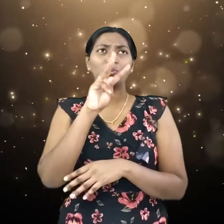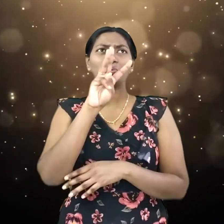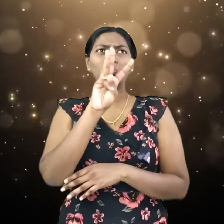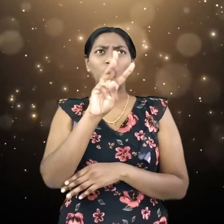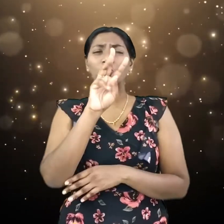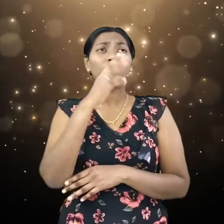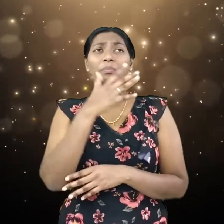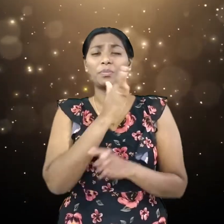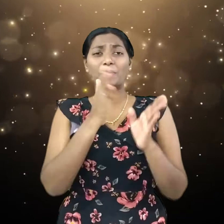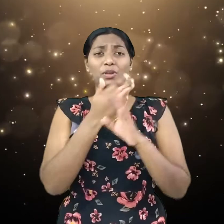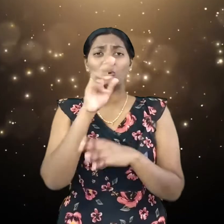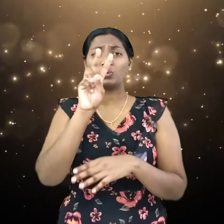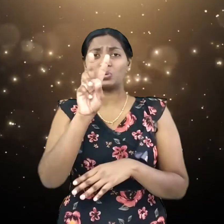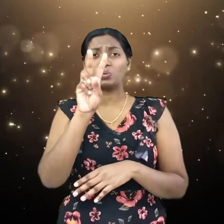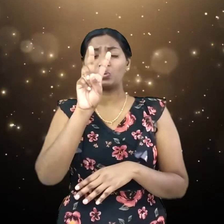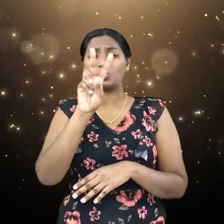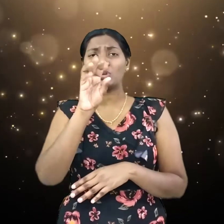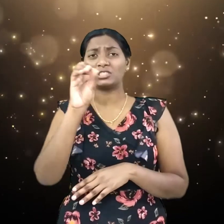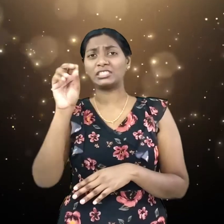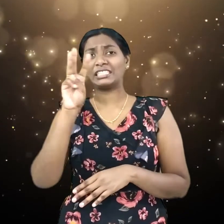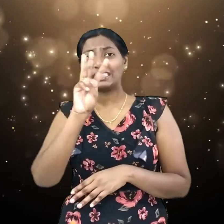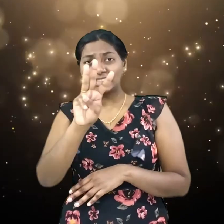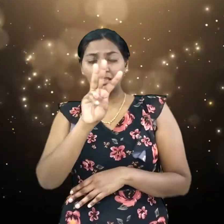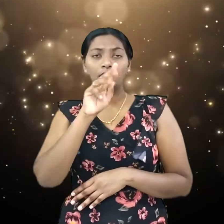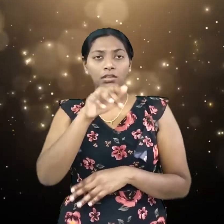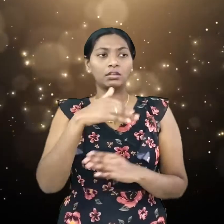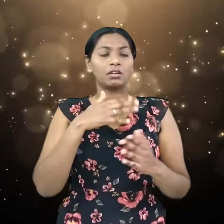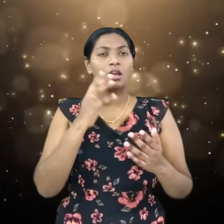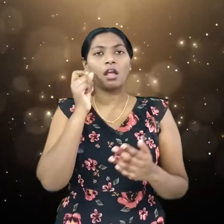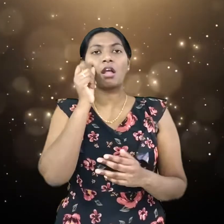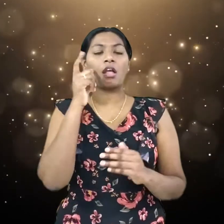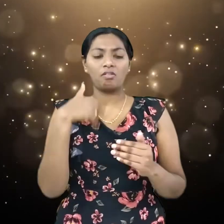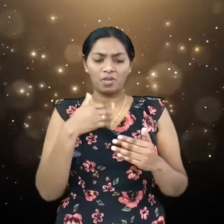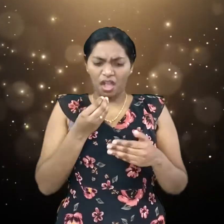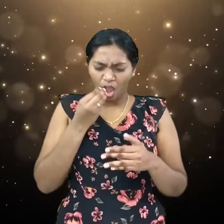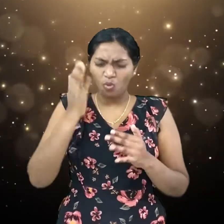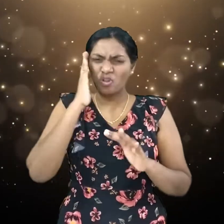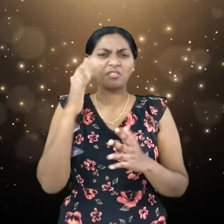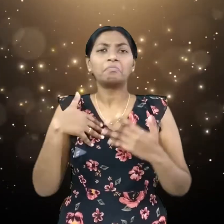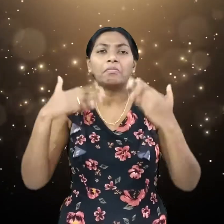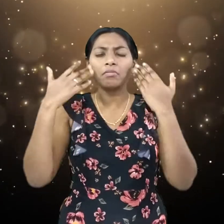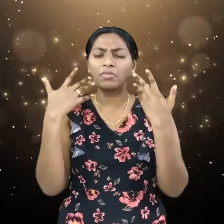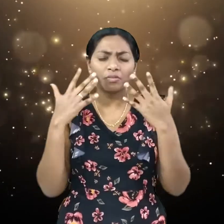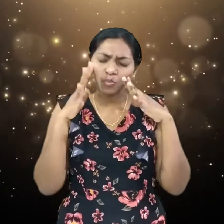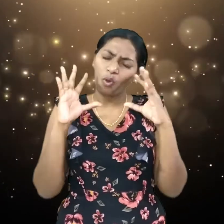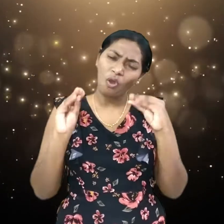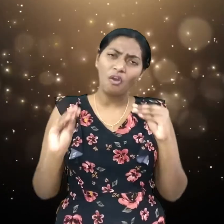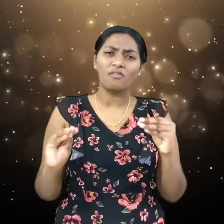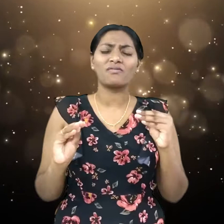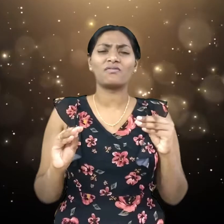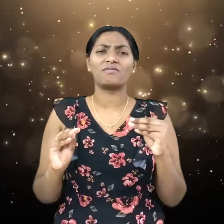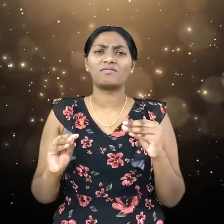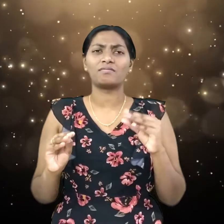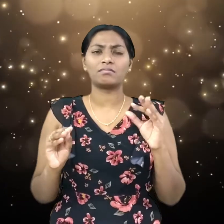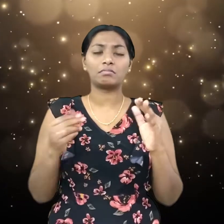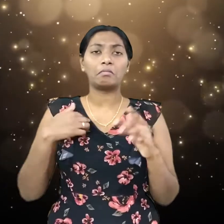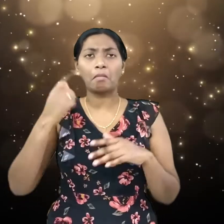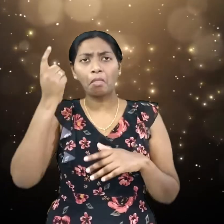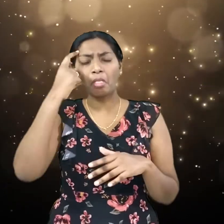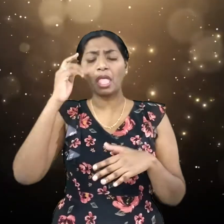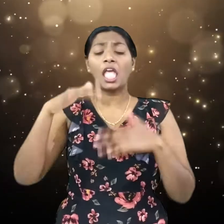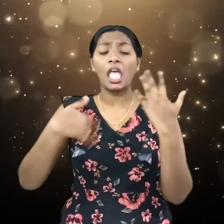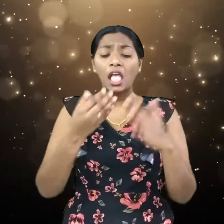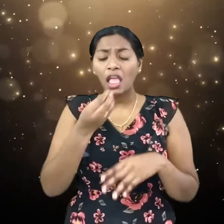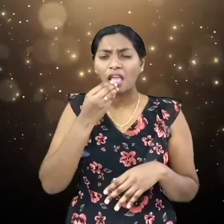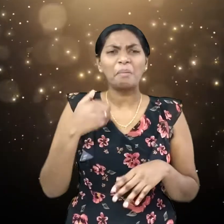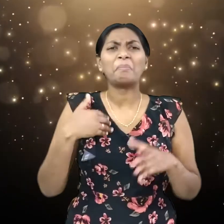शायद 2003 में, और 18 साल से मैं मसीह हूं, आज तक मैंने नहीं सोचा मैं क्या खाऊंगा, मेरे दिमाग में आता भी नहीं